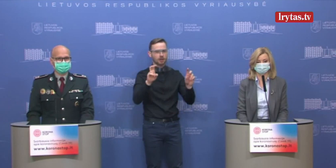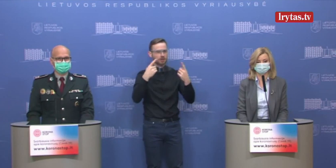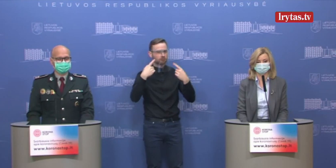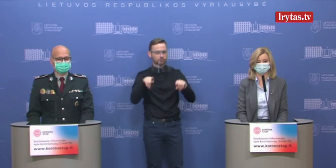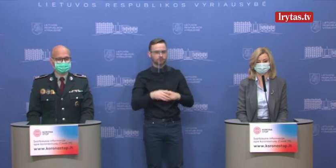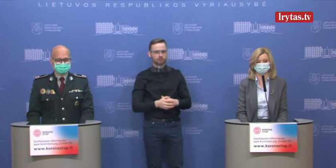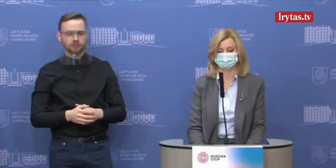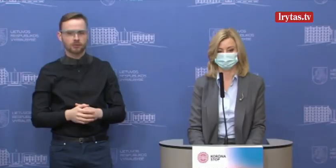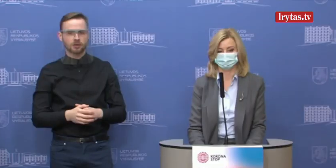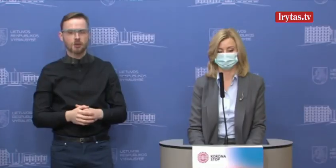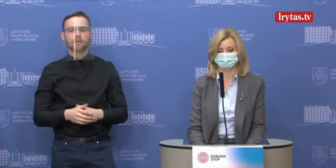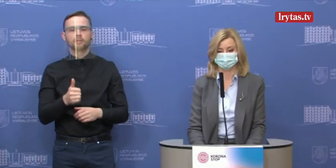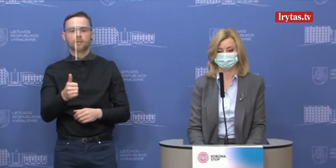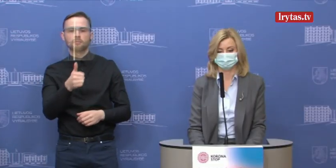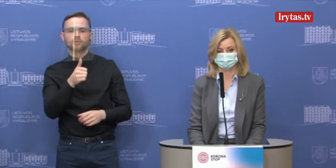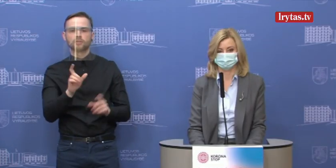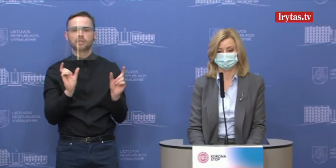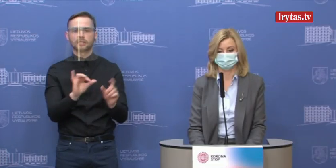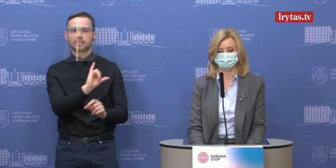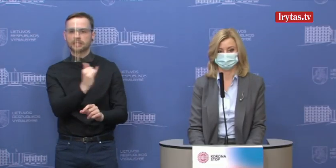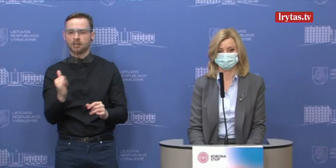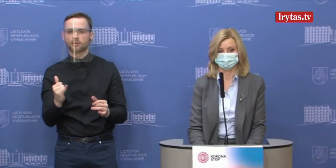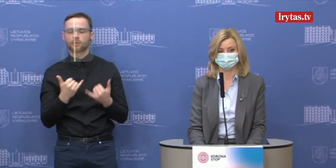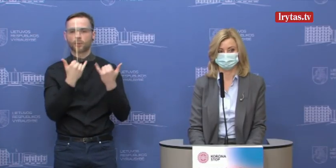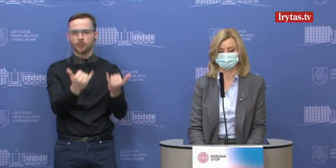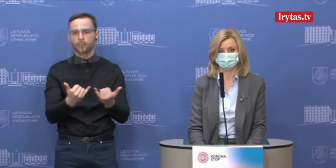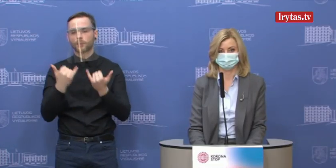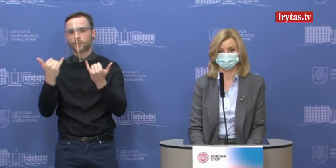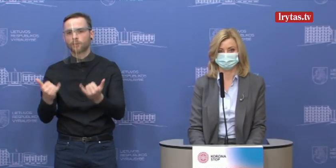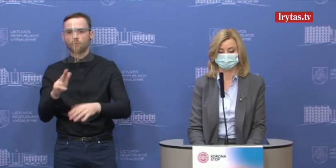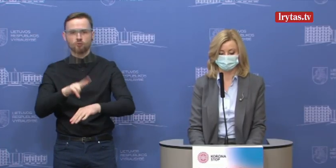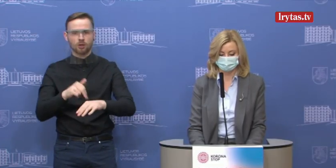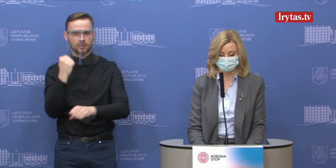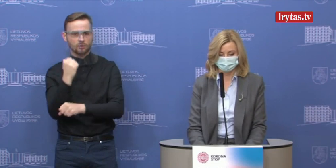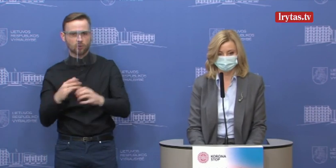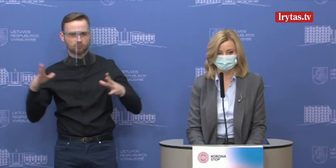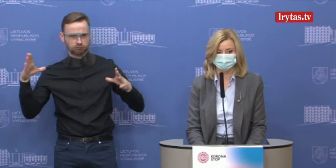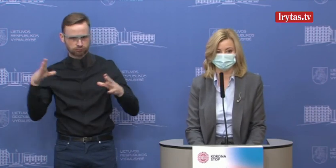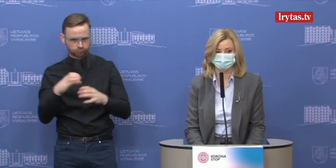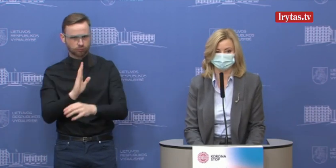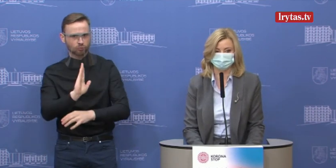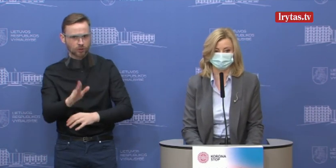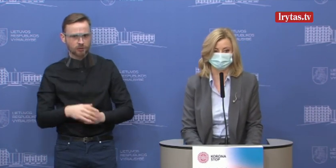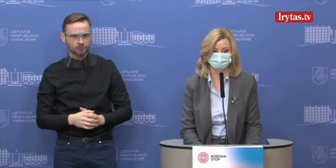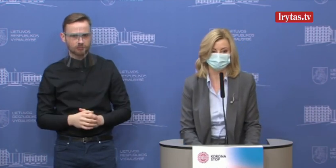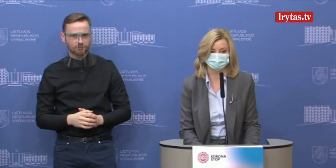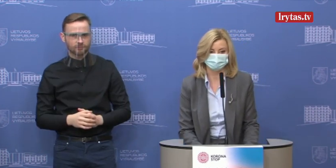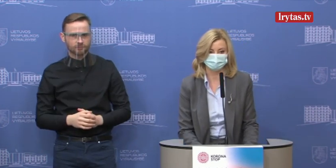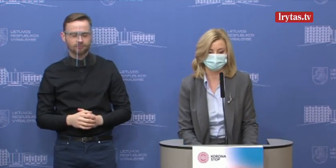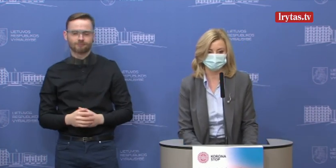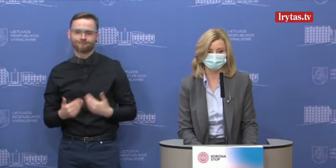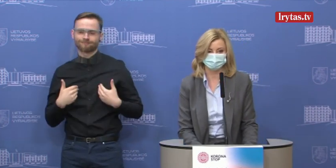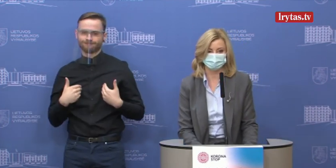Norėjau pasiklausti, ar sušvelninus karantino sąlygas mažės ir policijos pajėgos gatvėse bei viešose vietose. Na, aš sakiau,